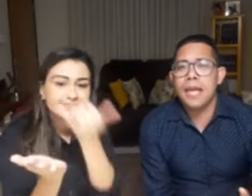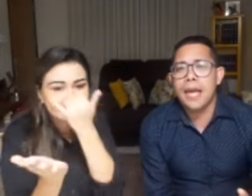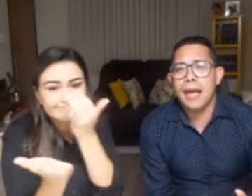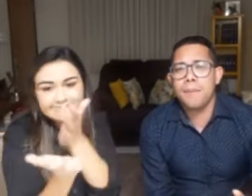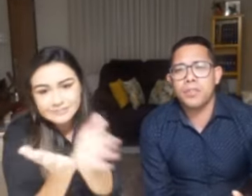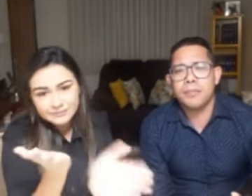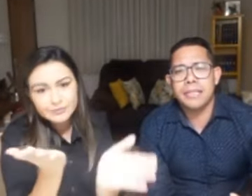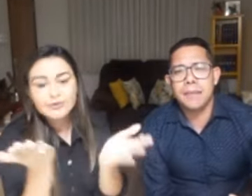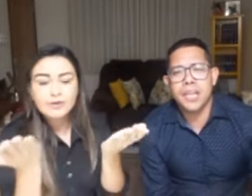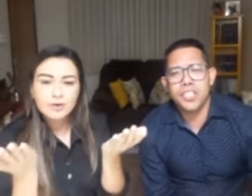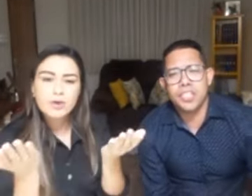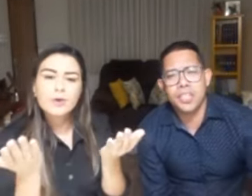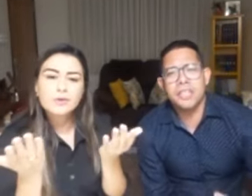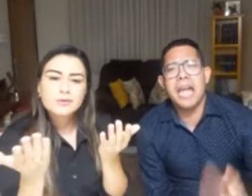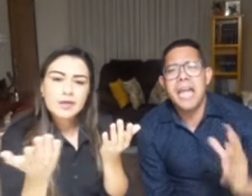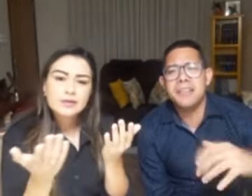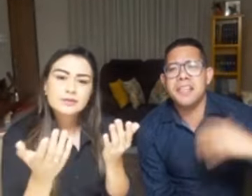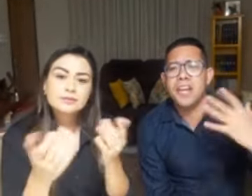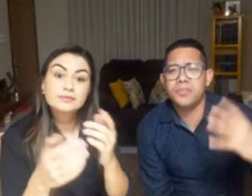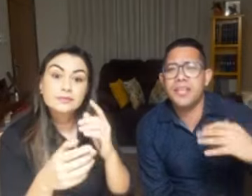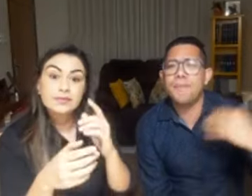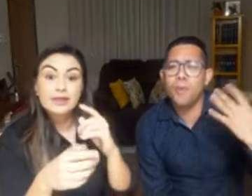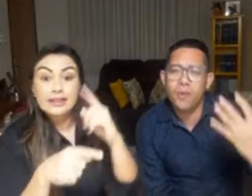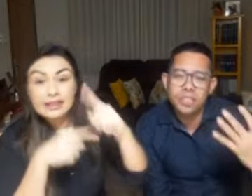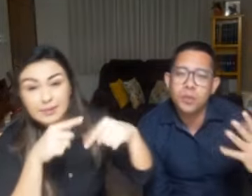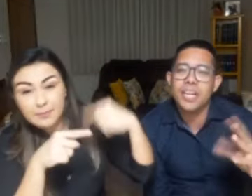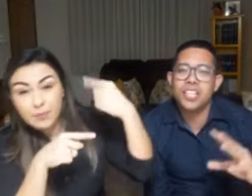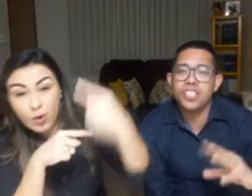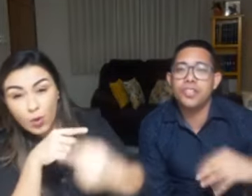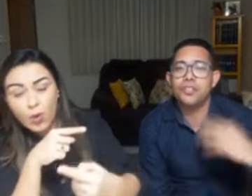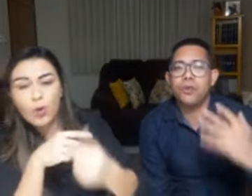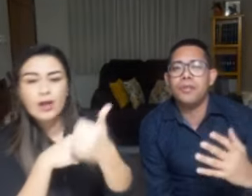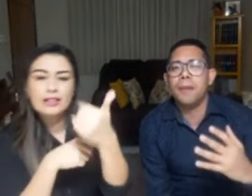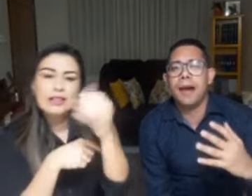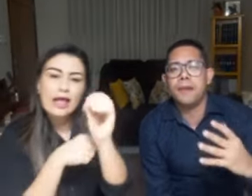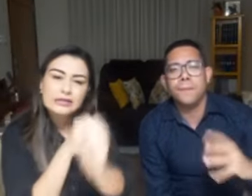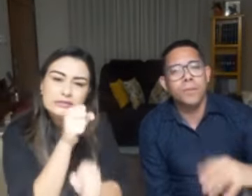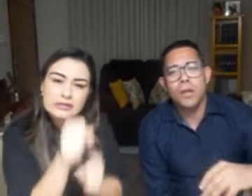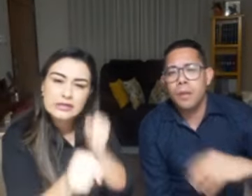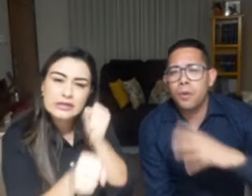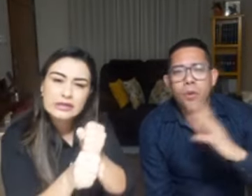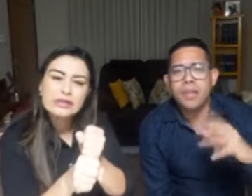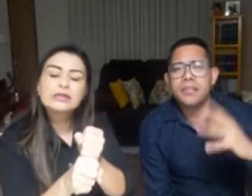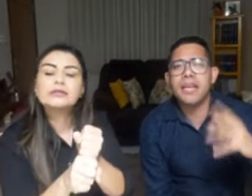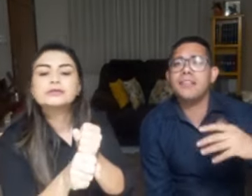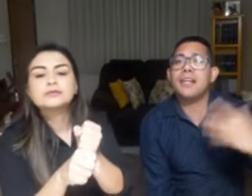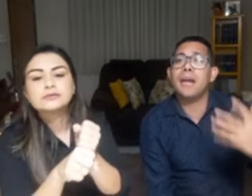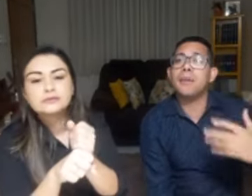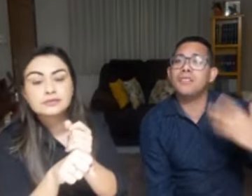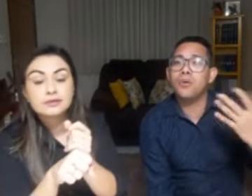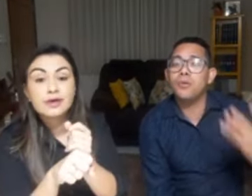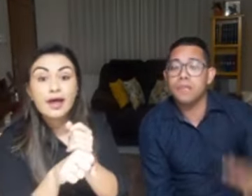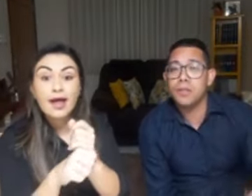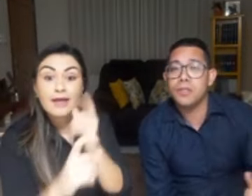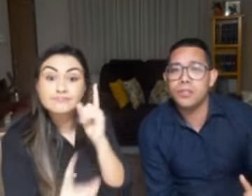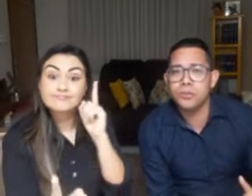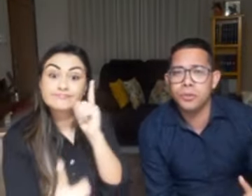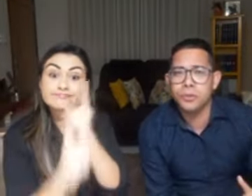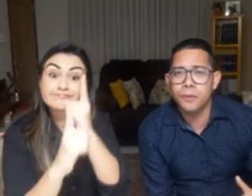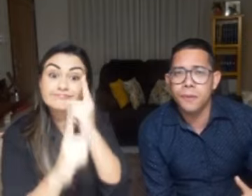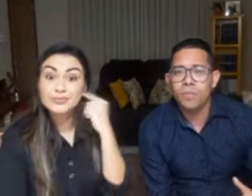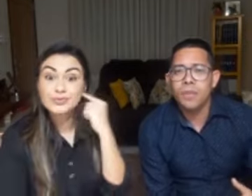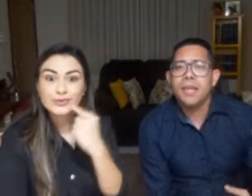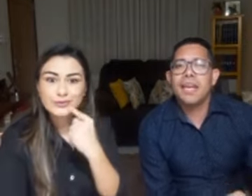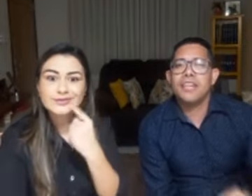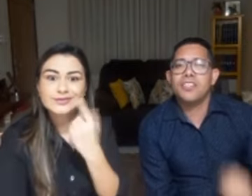Então, aproximadamente 10 anos depois, quando a gente iniciou o trabalho, por coincidência, acabamos encontrando esse